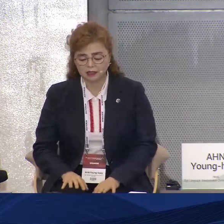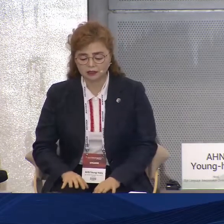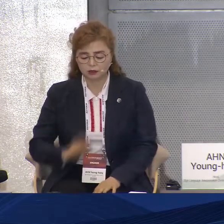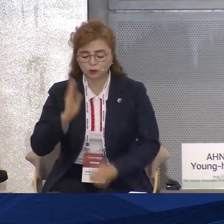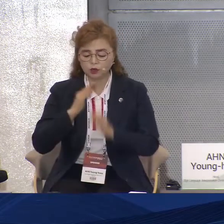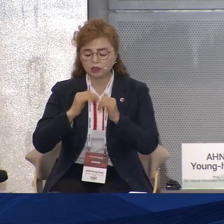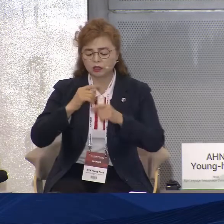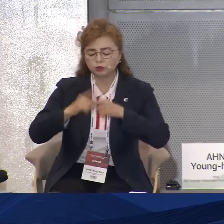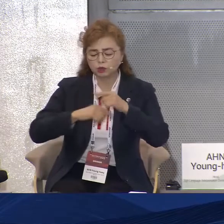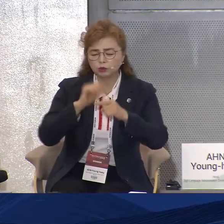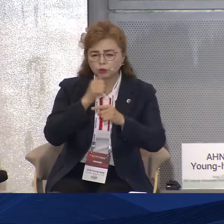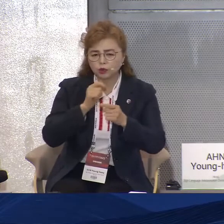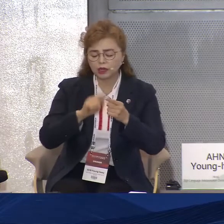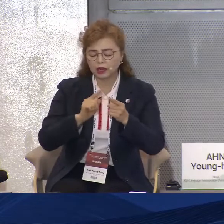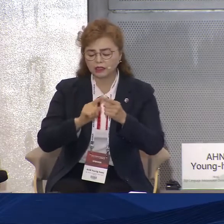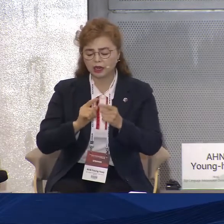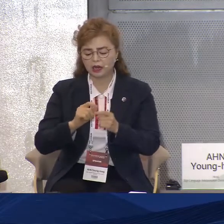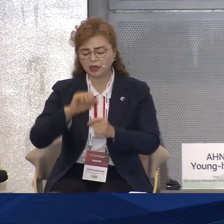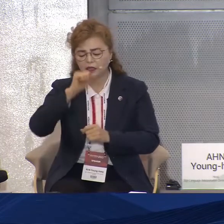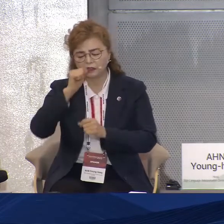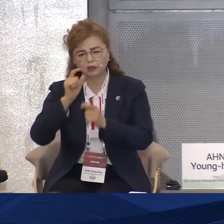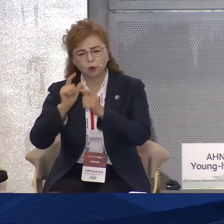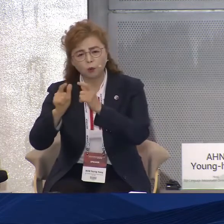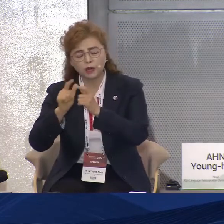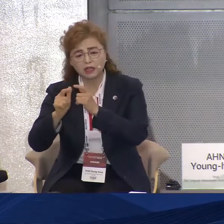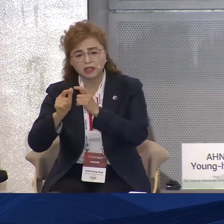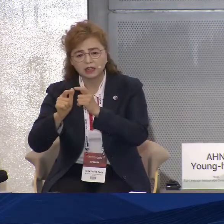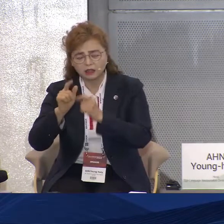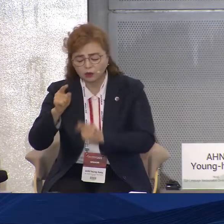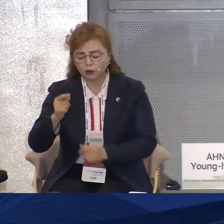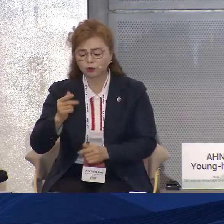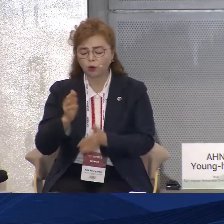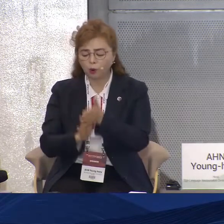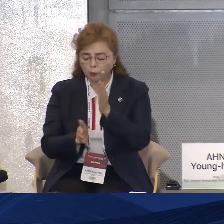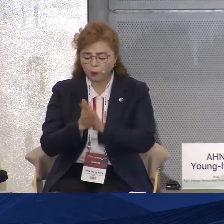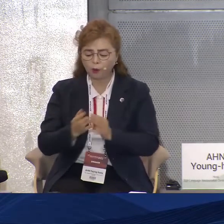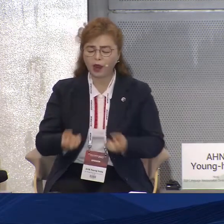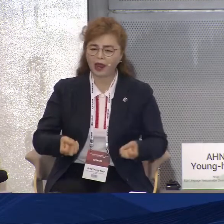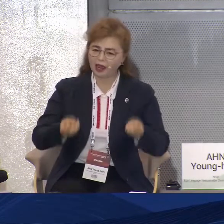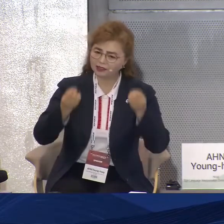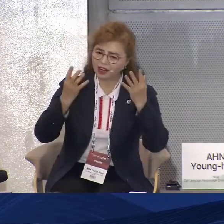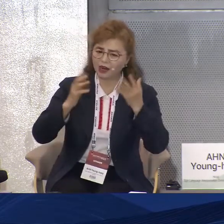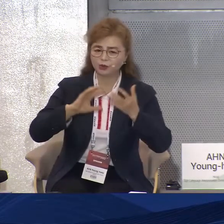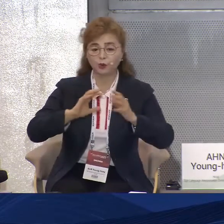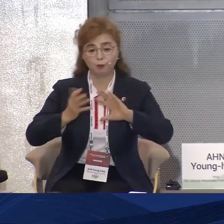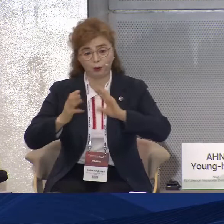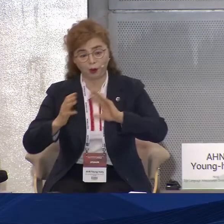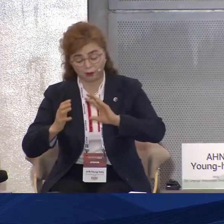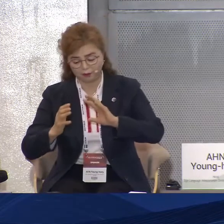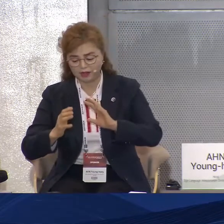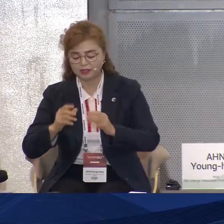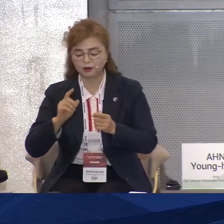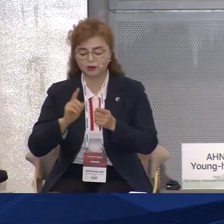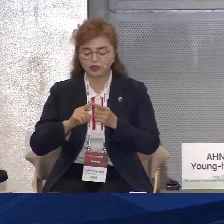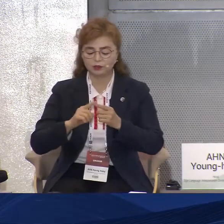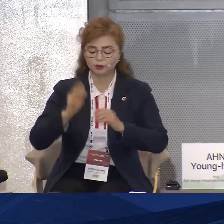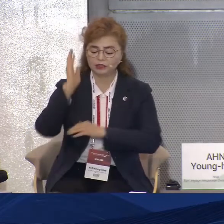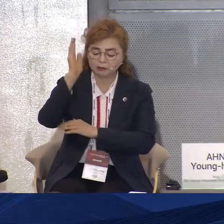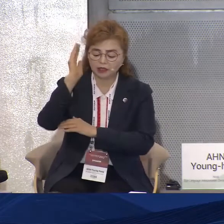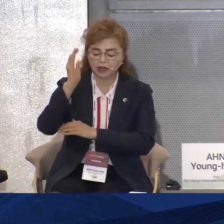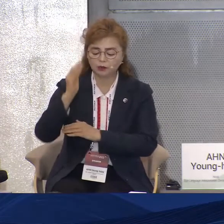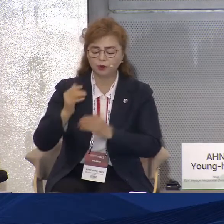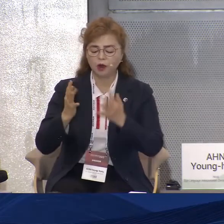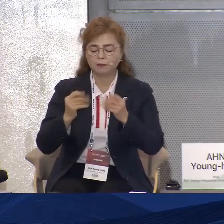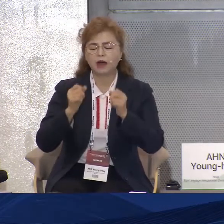겁니다. 그래서 농인들이 수어 통역에 대한 이렇게 예산은 고민, 그런 것도 없고, 행사 또 포럼 이런 것에